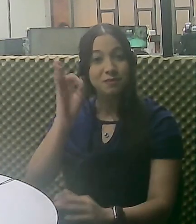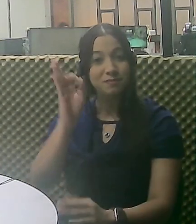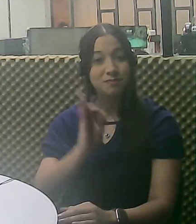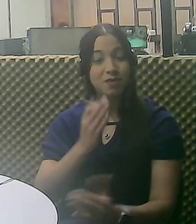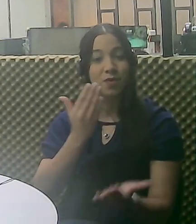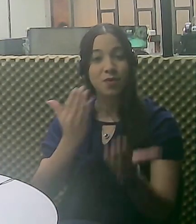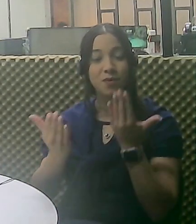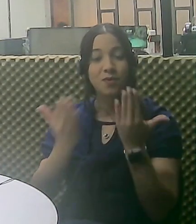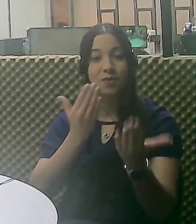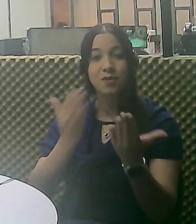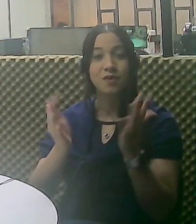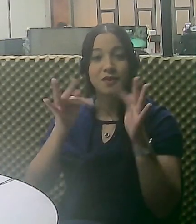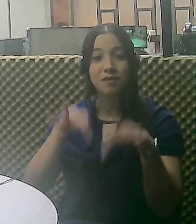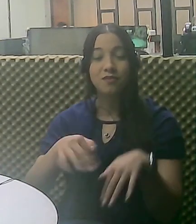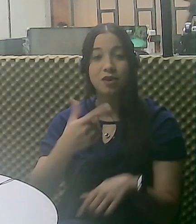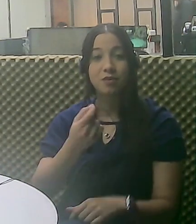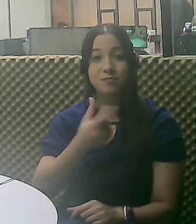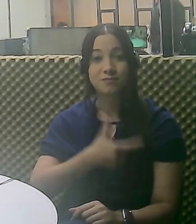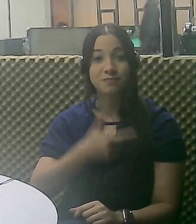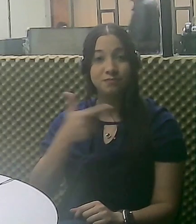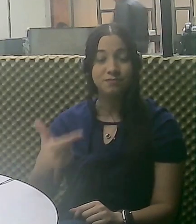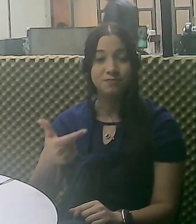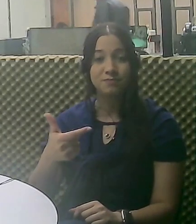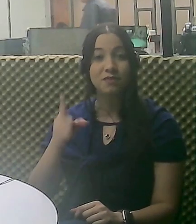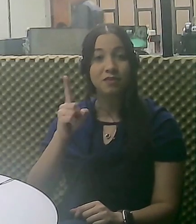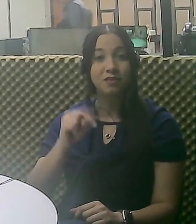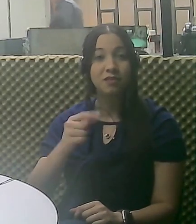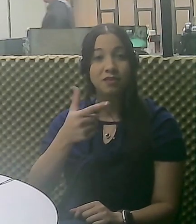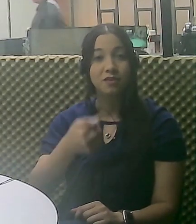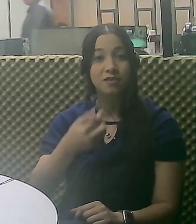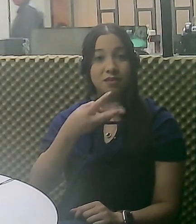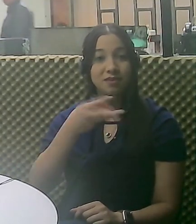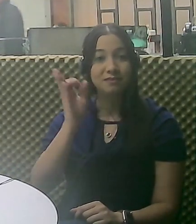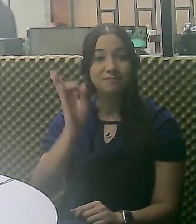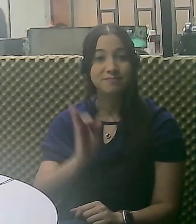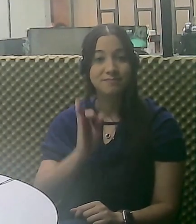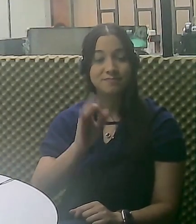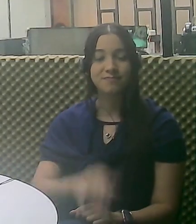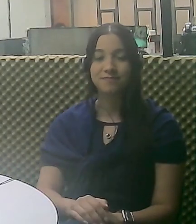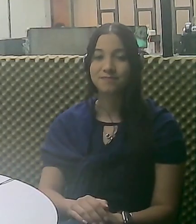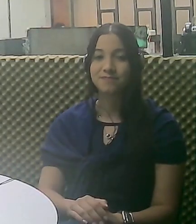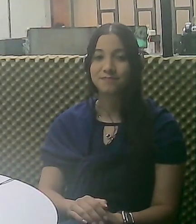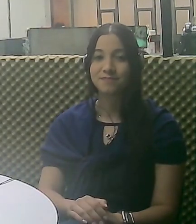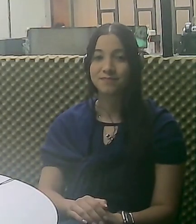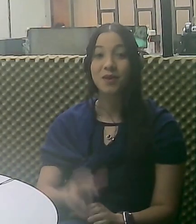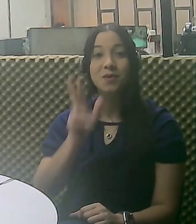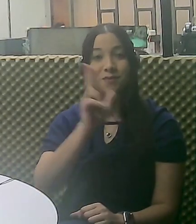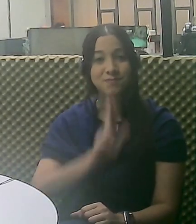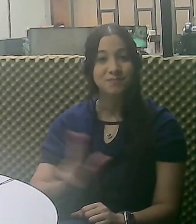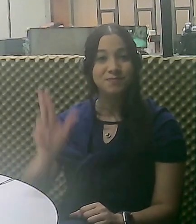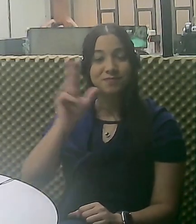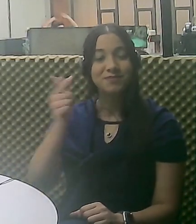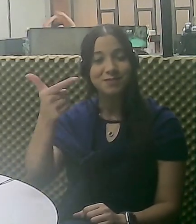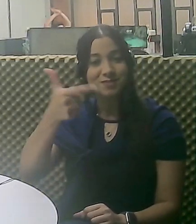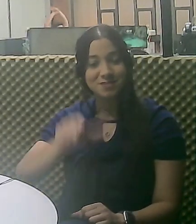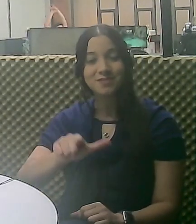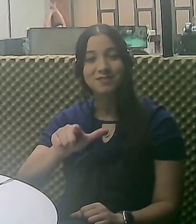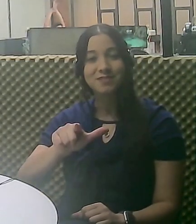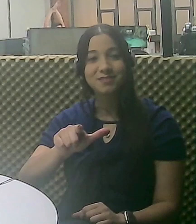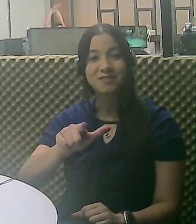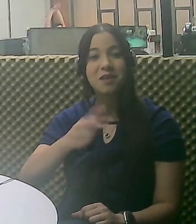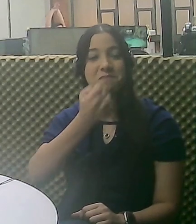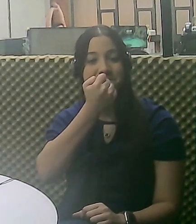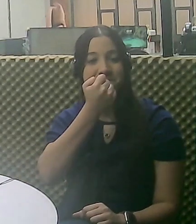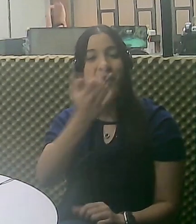se comparado ao do final de 2022, que foi de 73%. Isto coloca Uberlândia, mais uma vez, como um